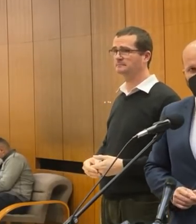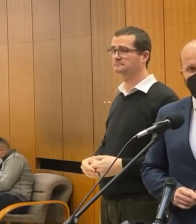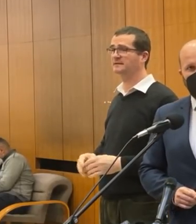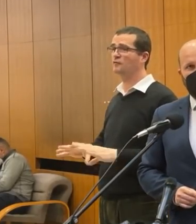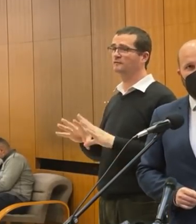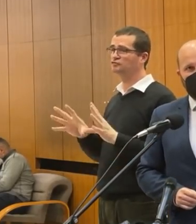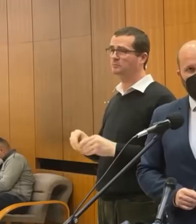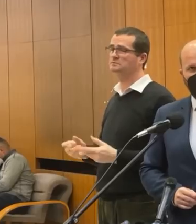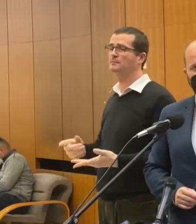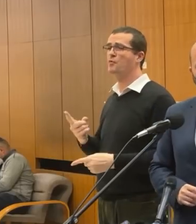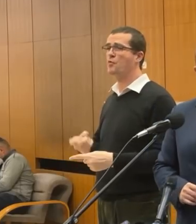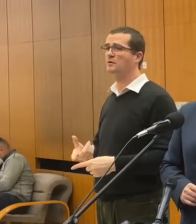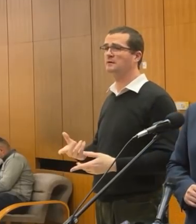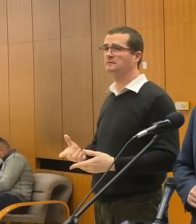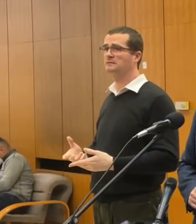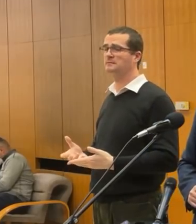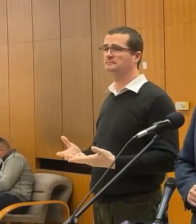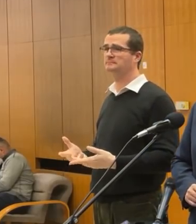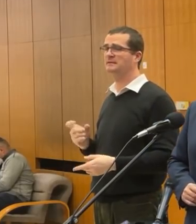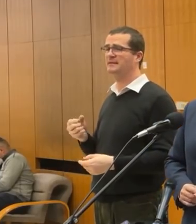Vo všeobecnosti alebo na nejaké konkrétne?